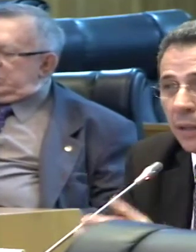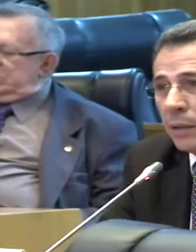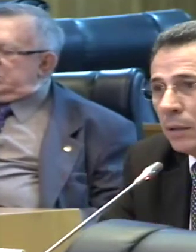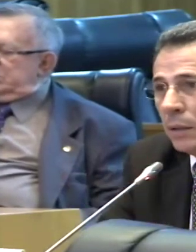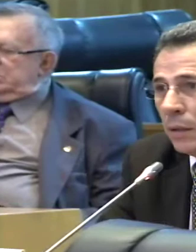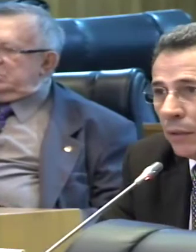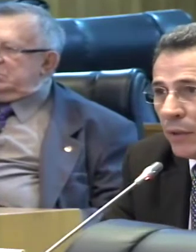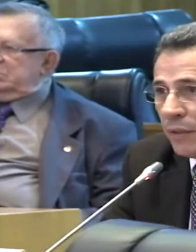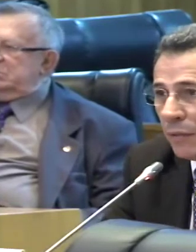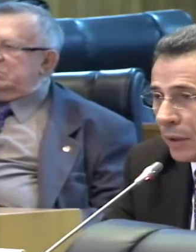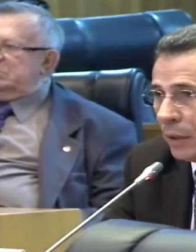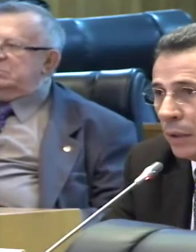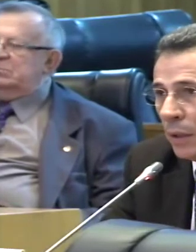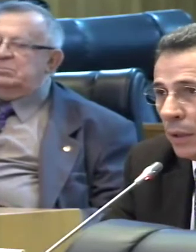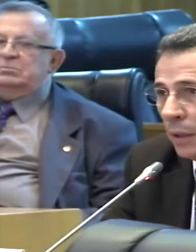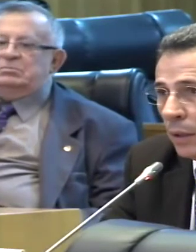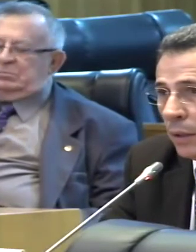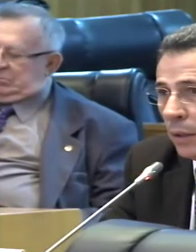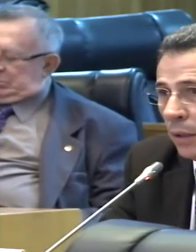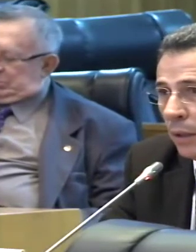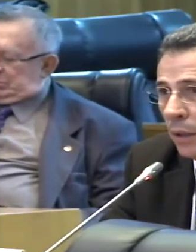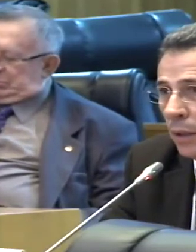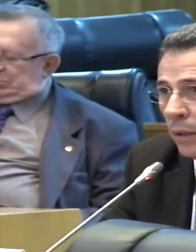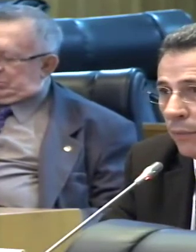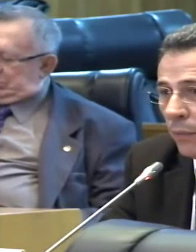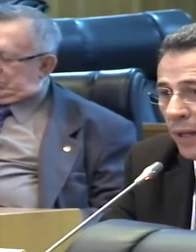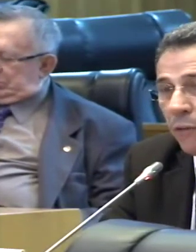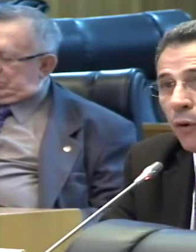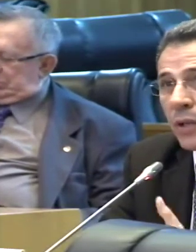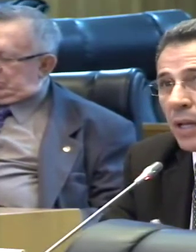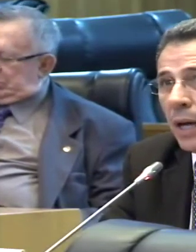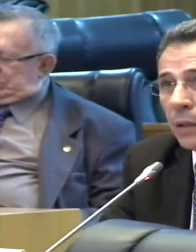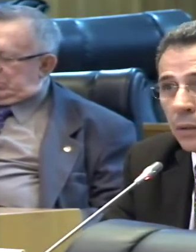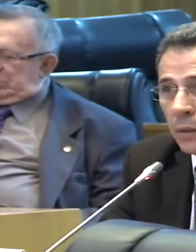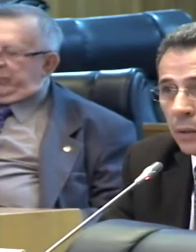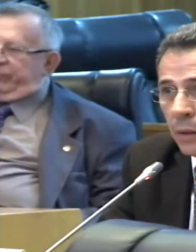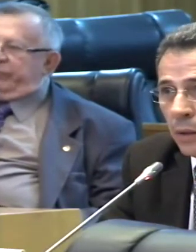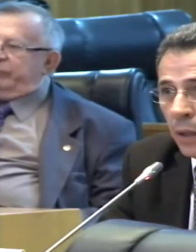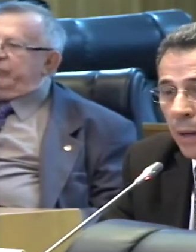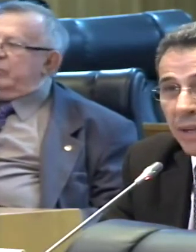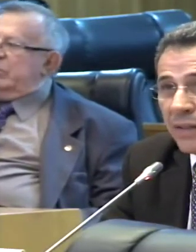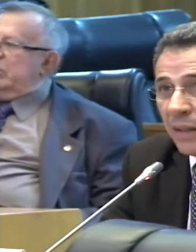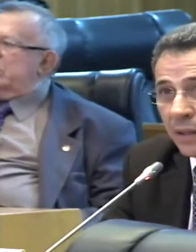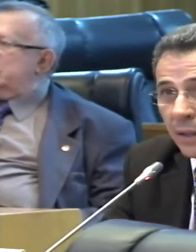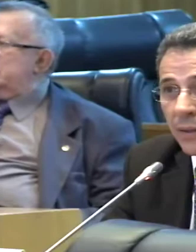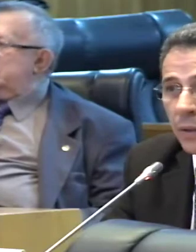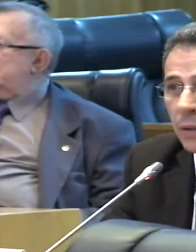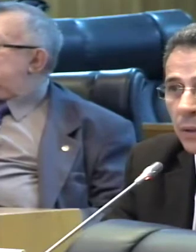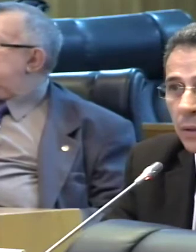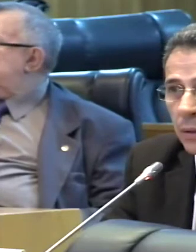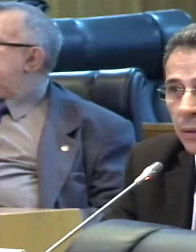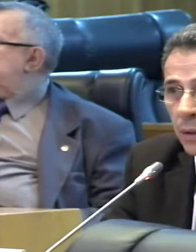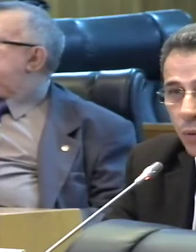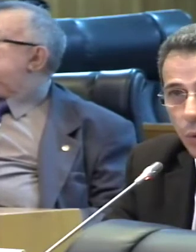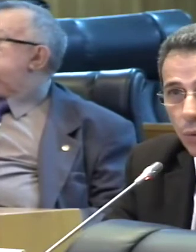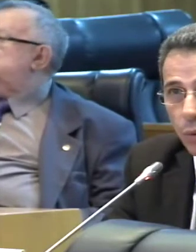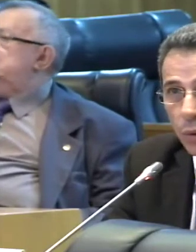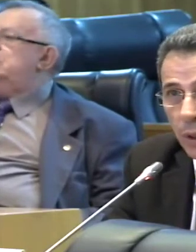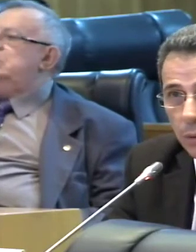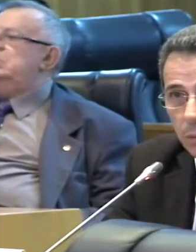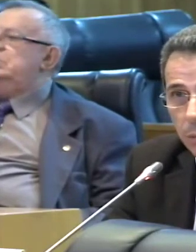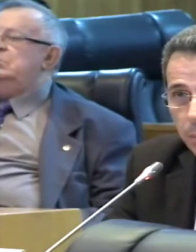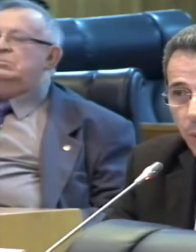página virada na vossa vida e reforçar a minha certeza da